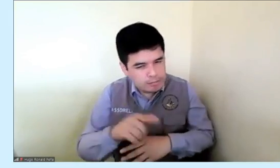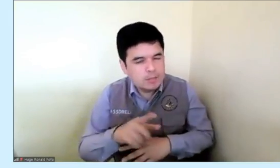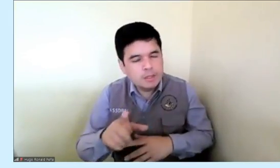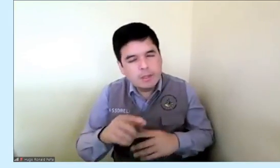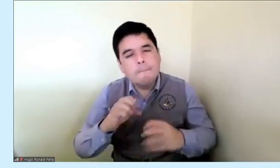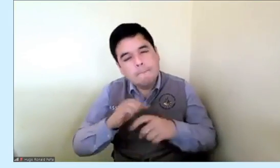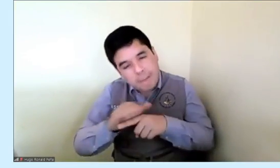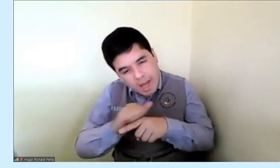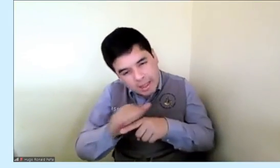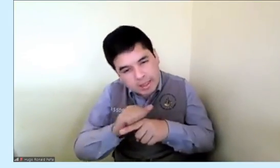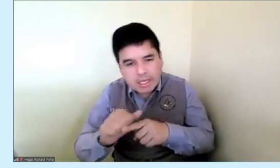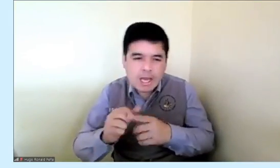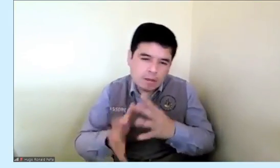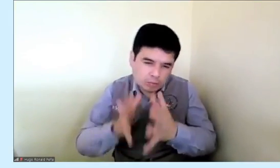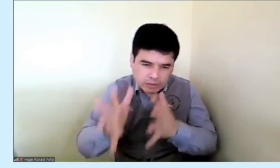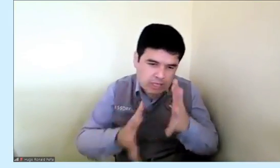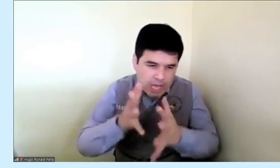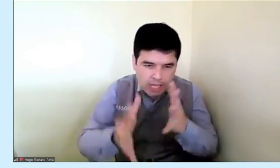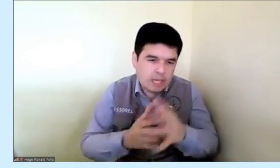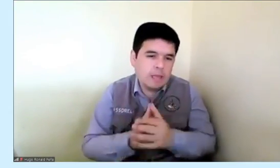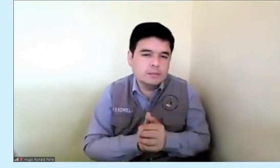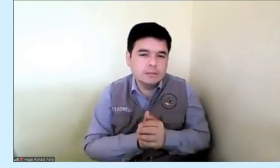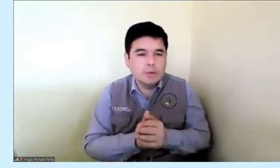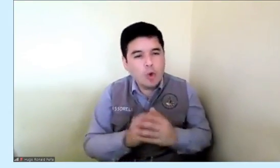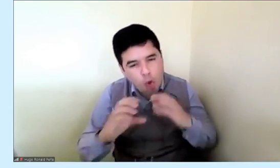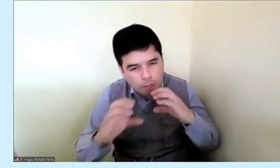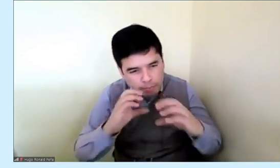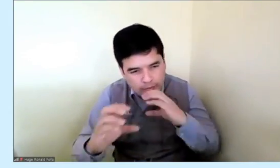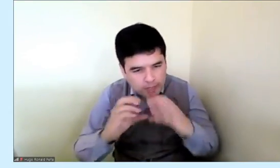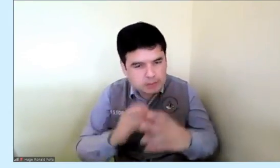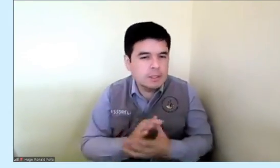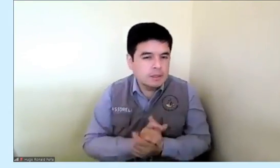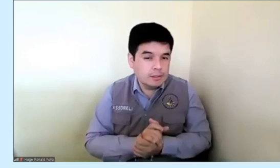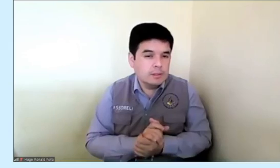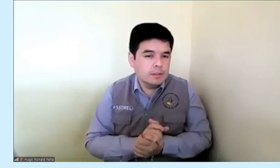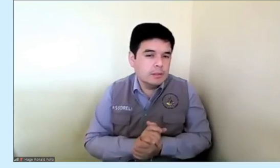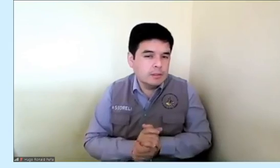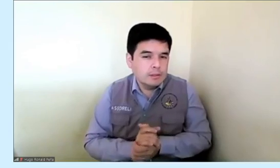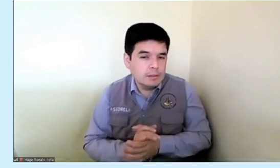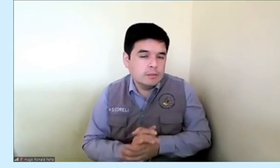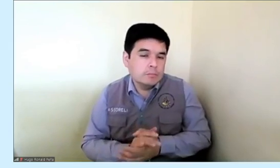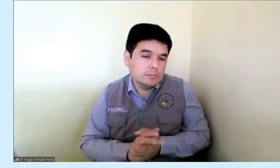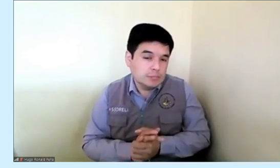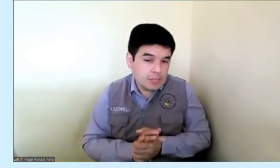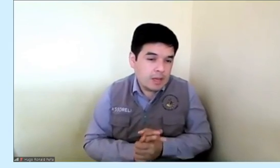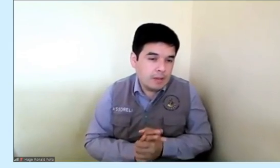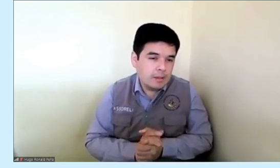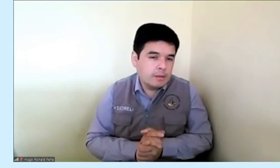Cuando tienes tiempo, practica las señas, conversan.